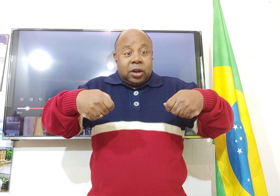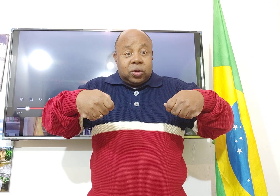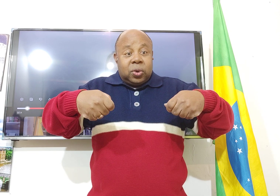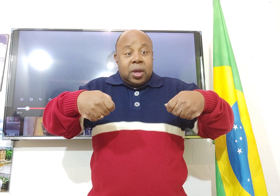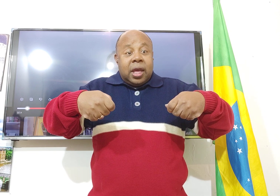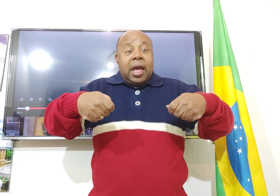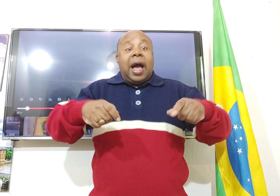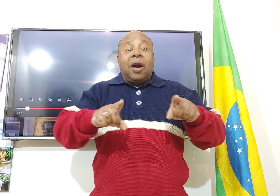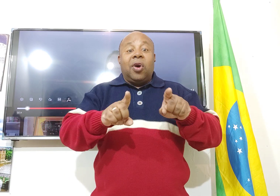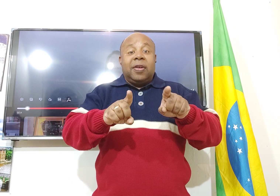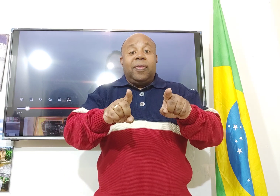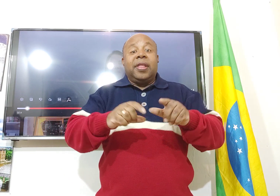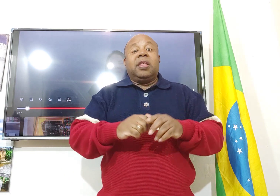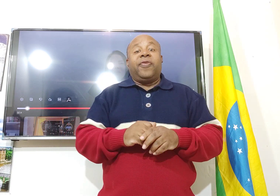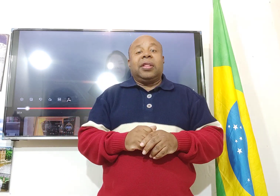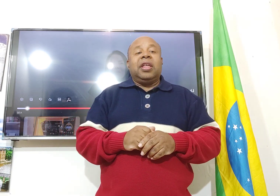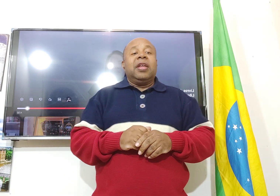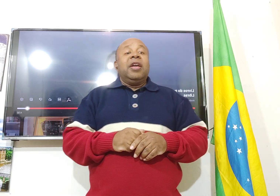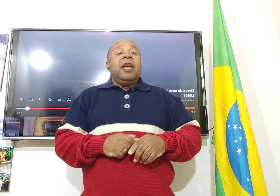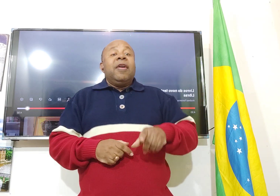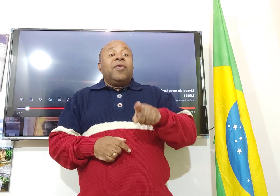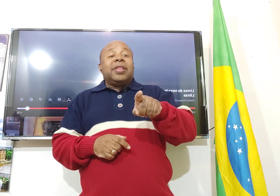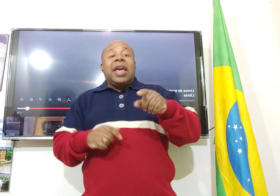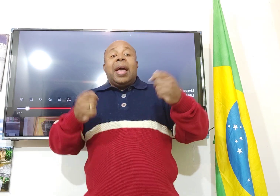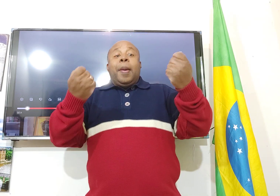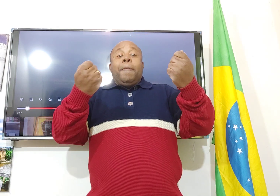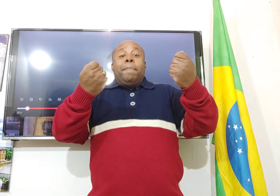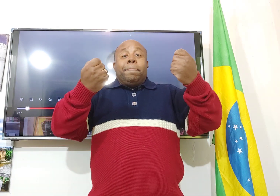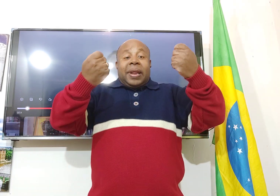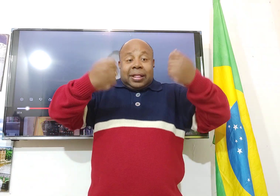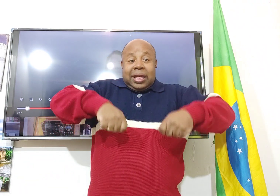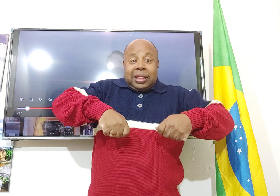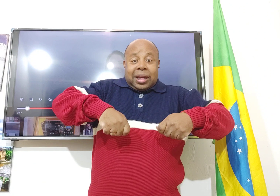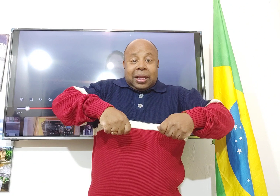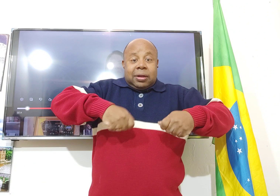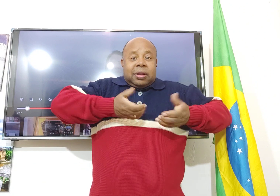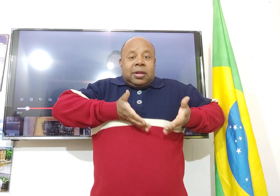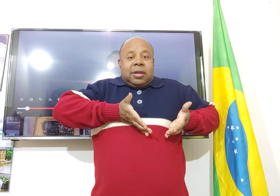Certo? Agora vamos dizer, se eu falar assim, você precisa.